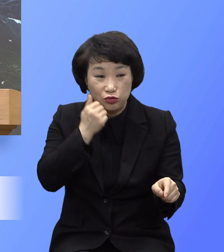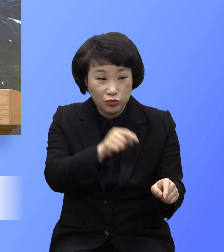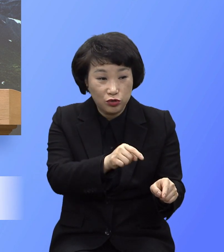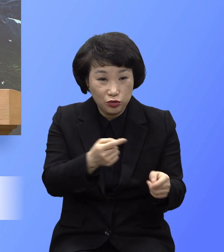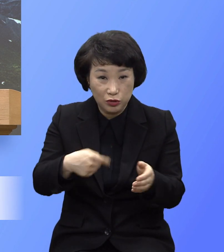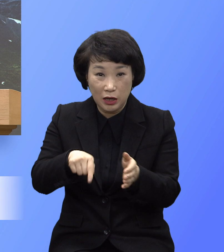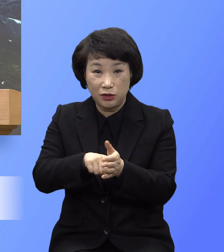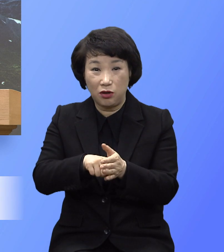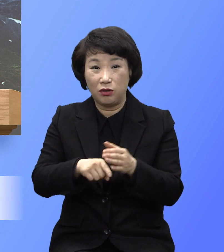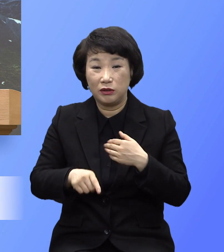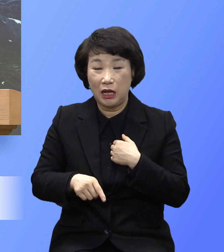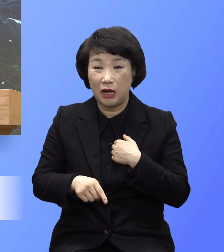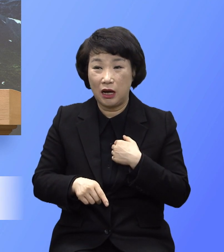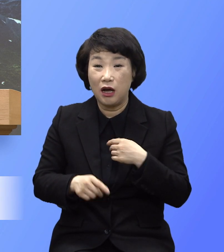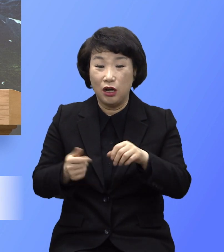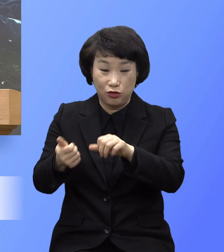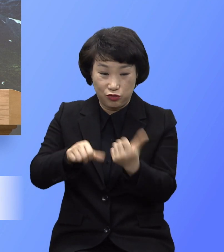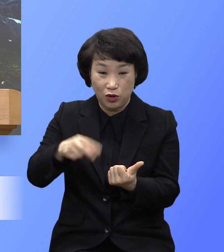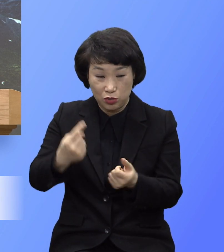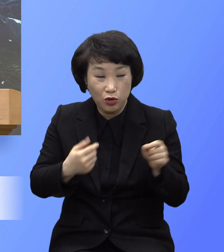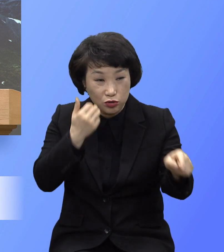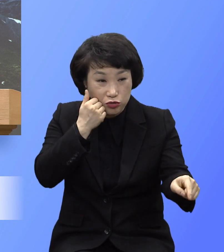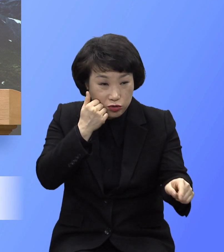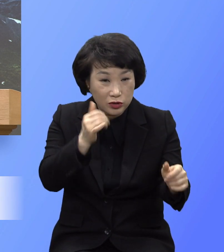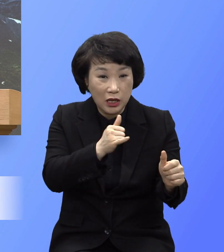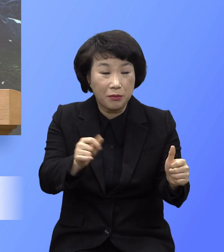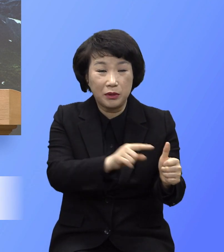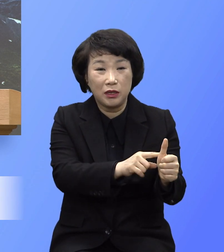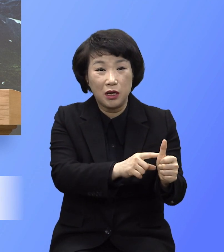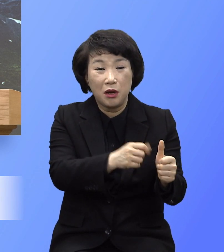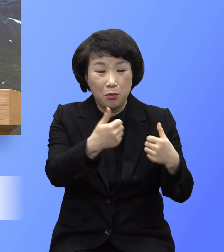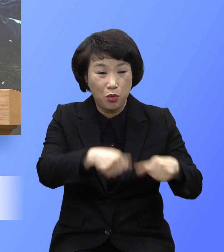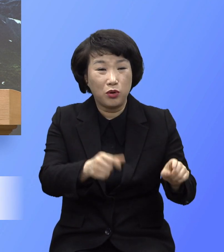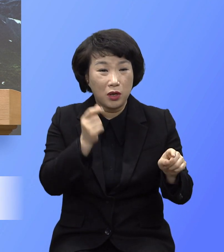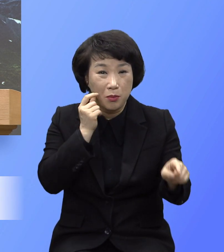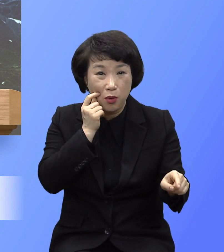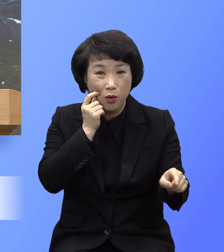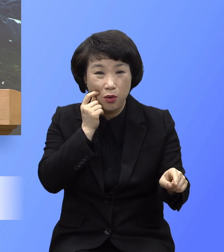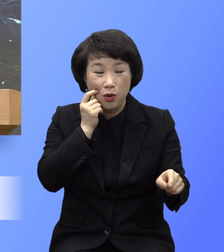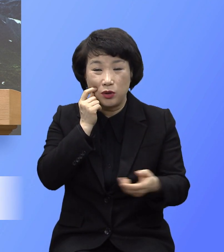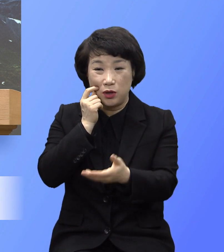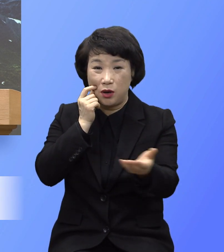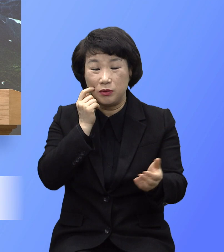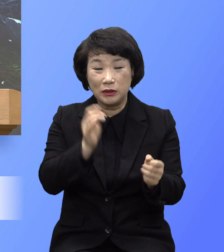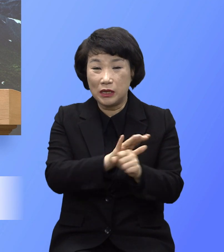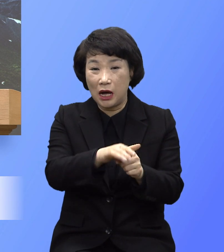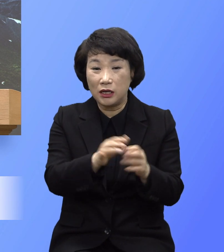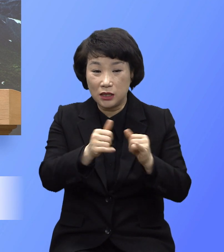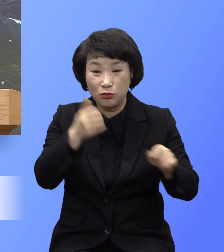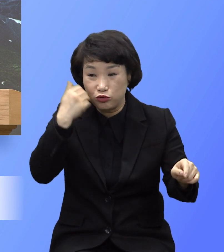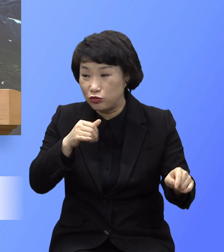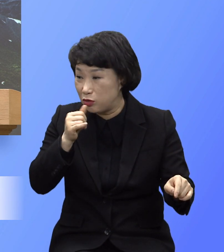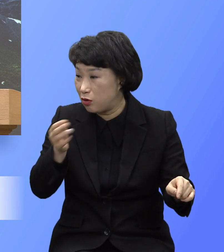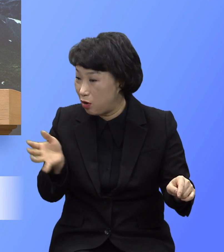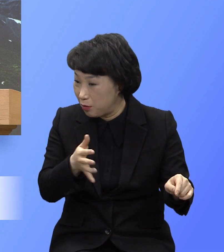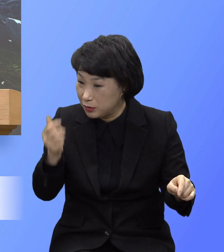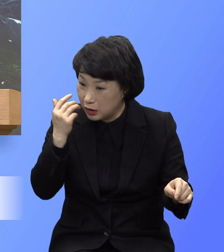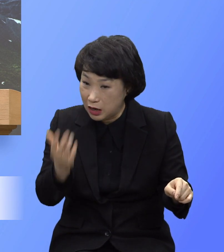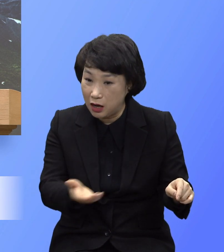누군가를 위해서 나는 죽어도 저 사람은 놓을 수 없어 라고 할 만큼 사랑할 자가